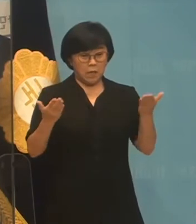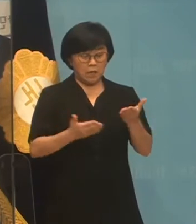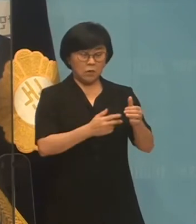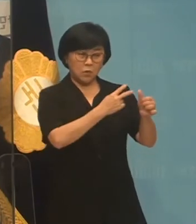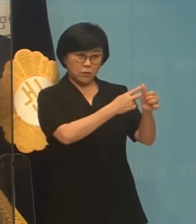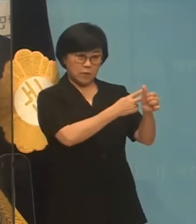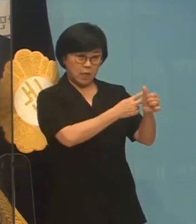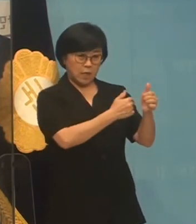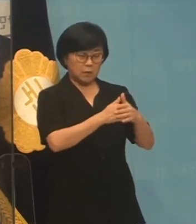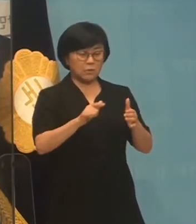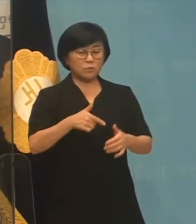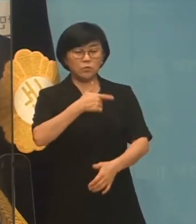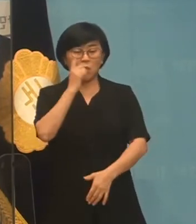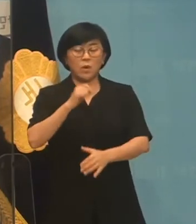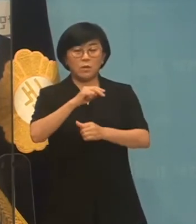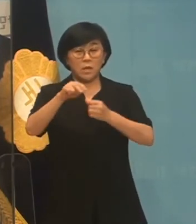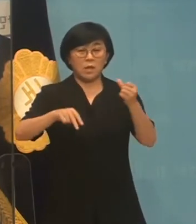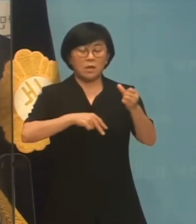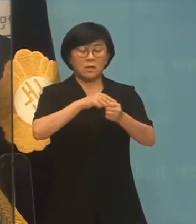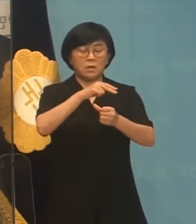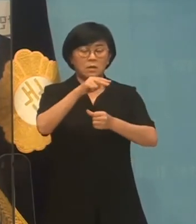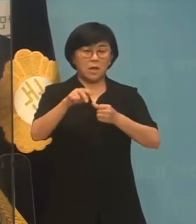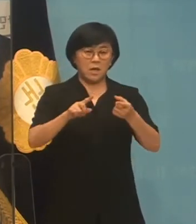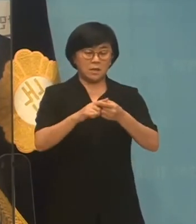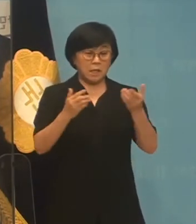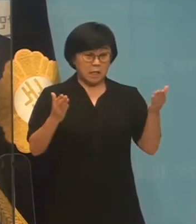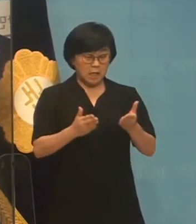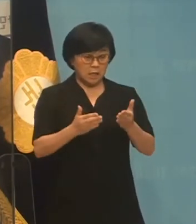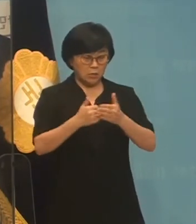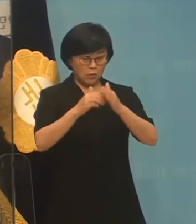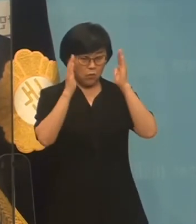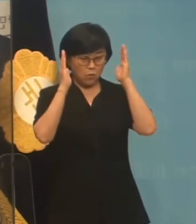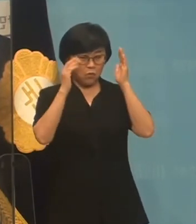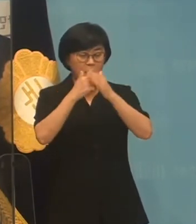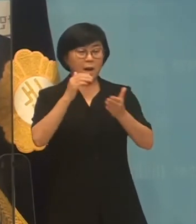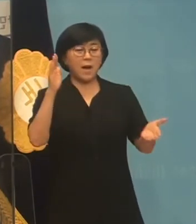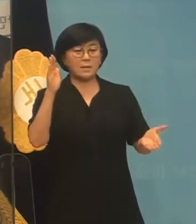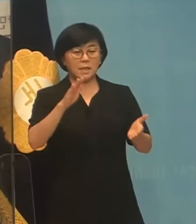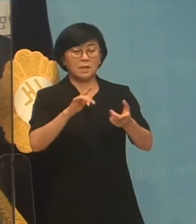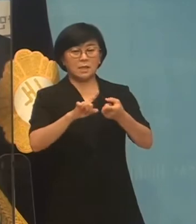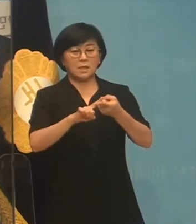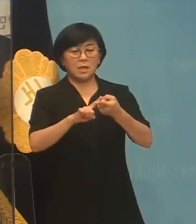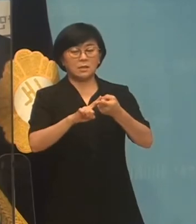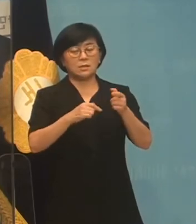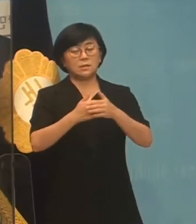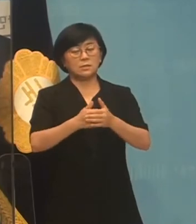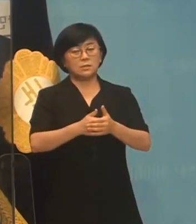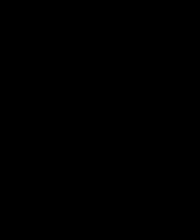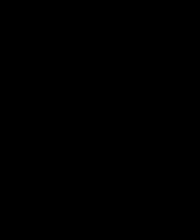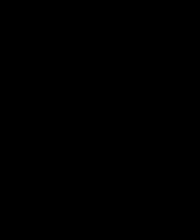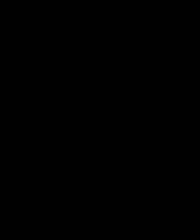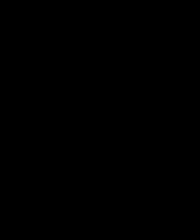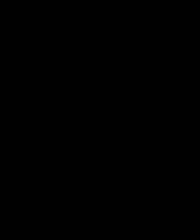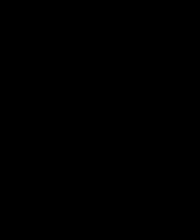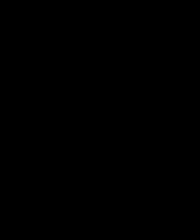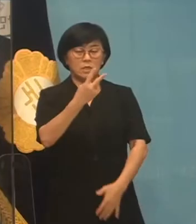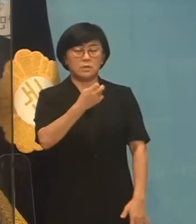교육자와 열악한 여건에서 학문 연구에 매진하는 학생들을 더 이상 능욕하지 말고